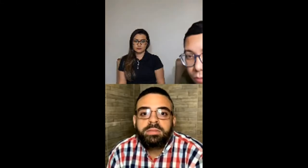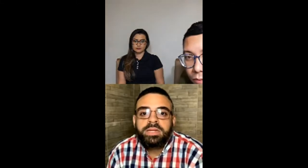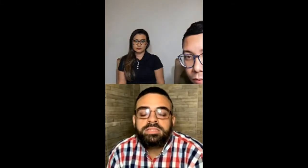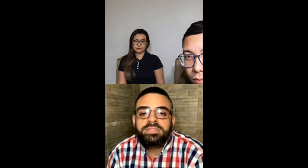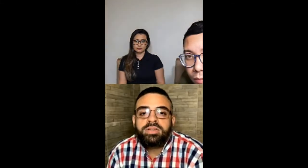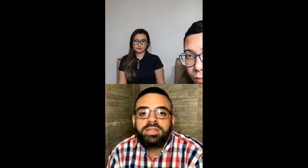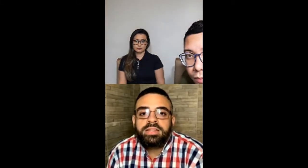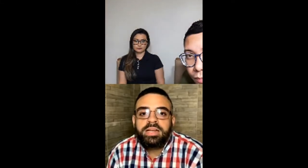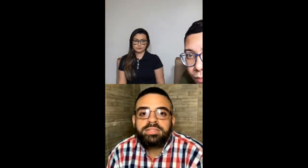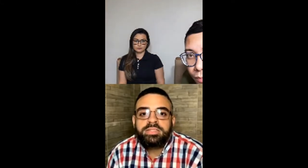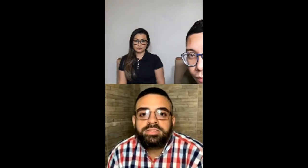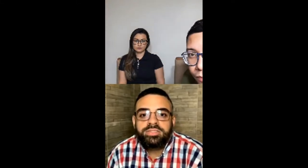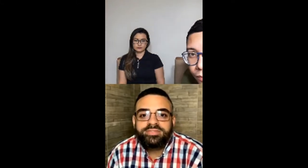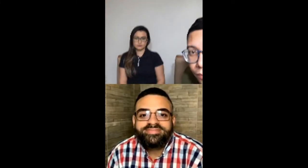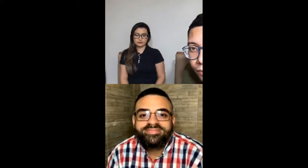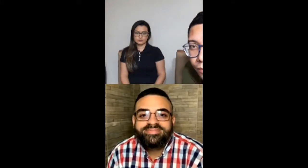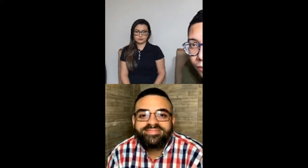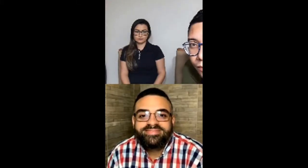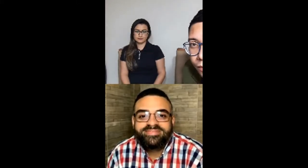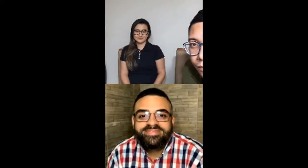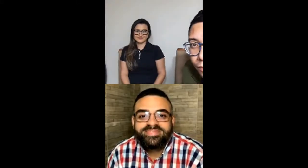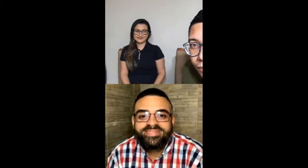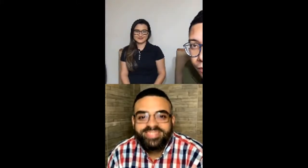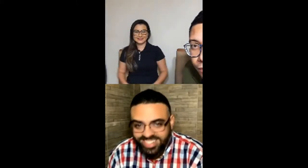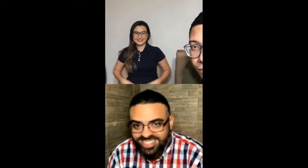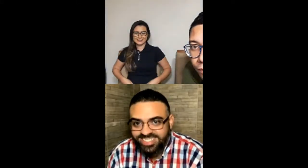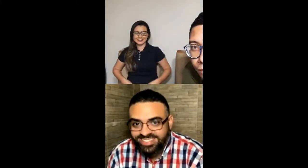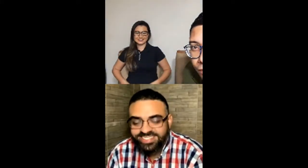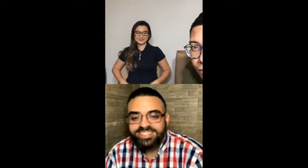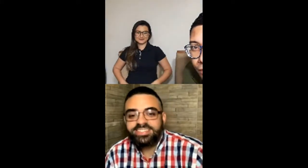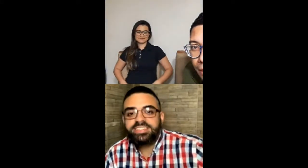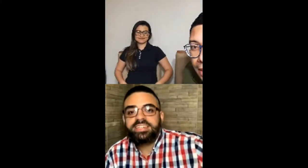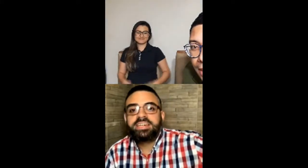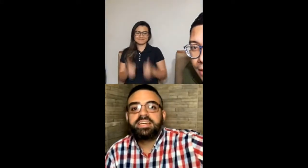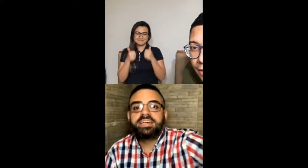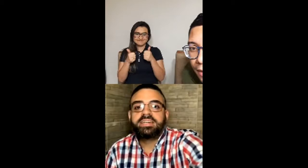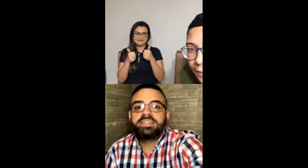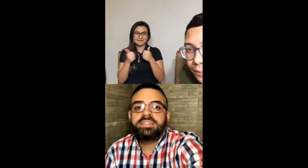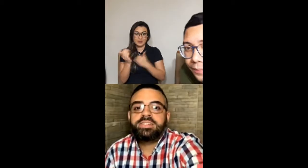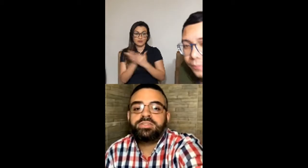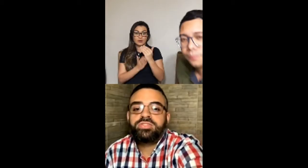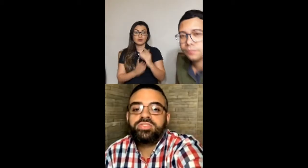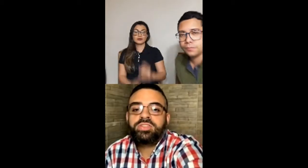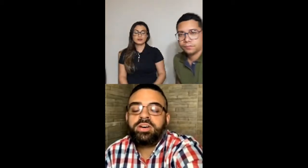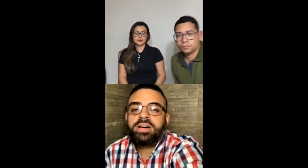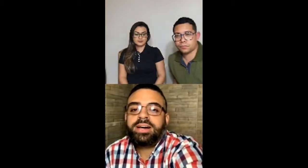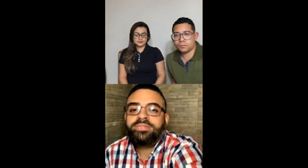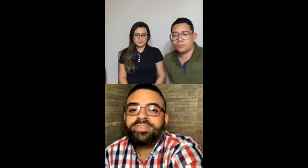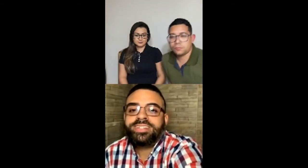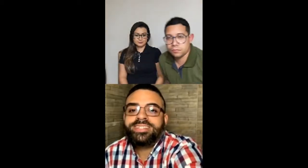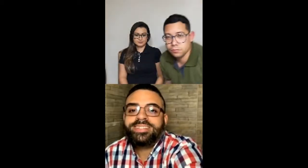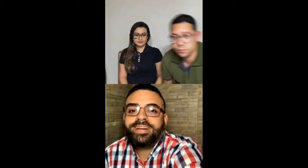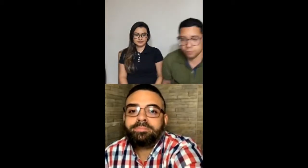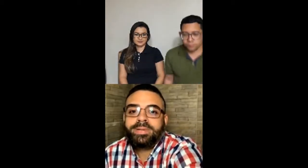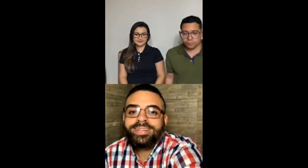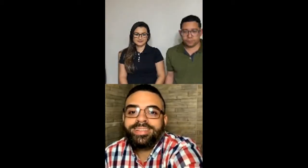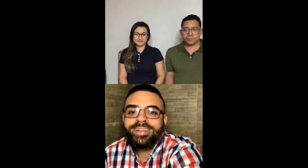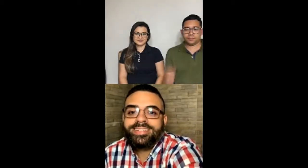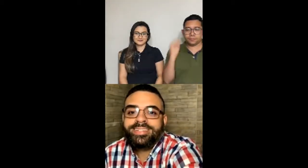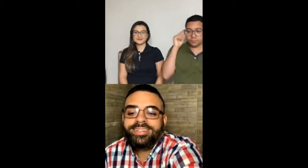eu for falando, pra gente se orientar direitinho. Beleza. Deixa eu